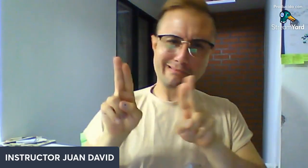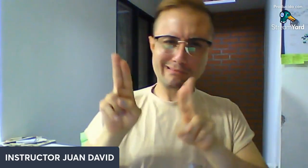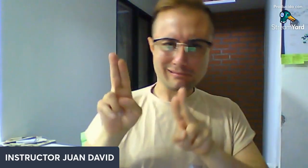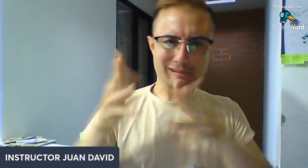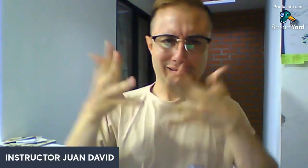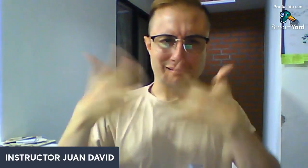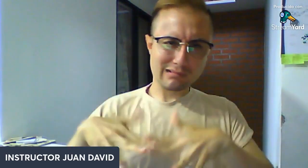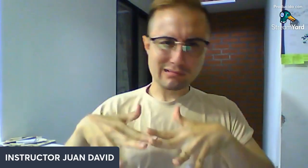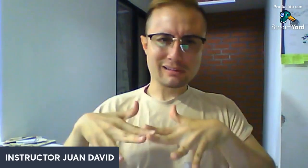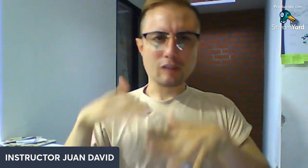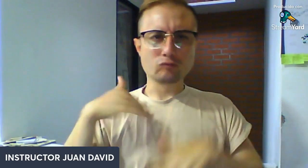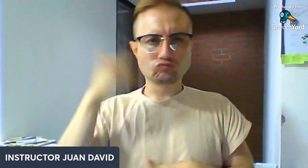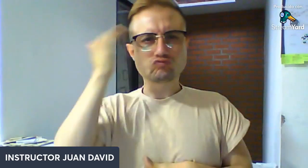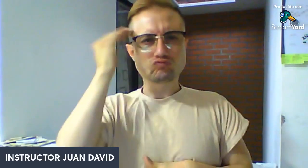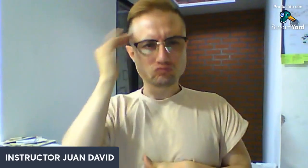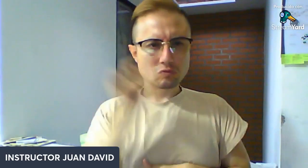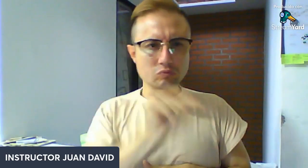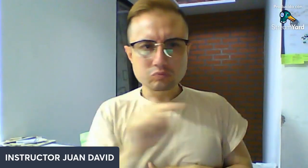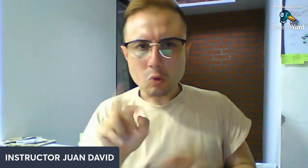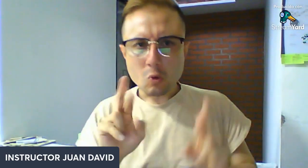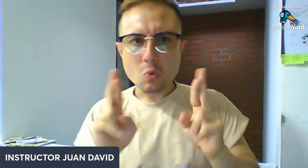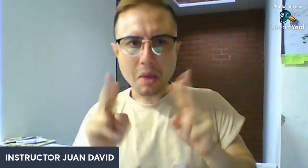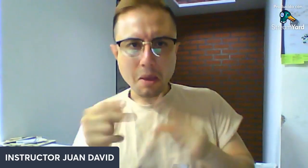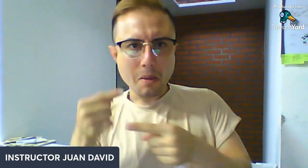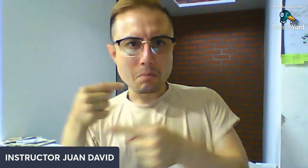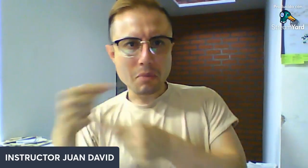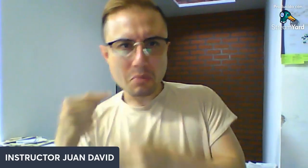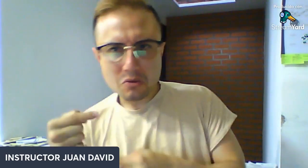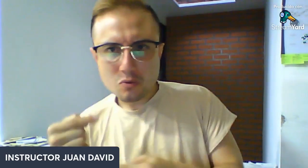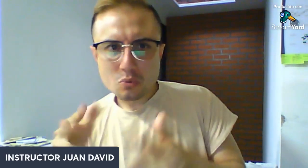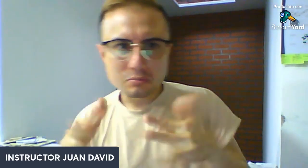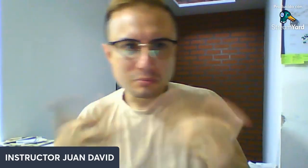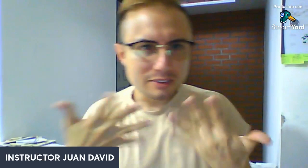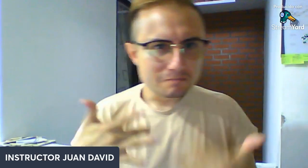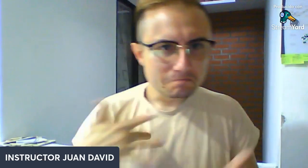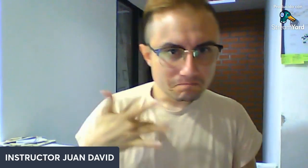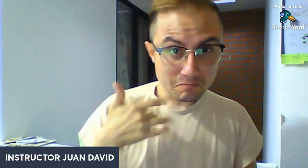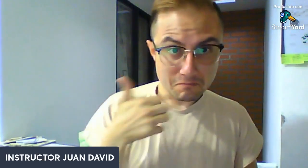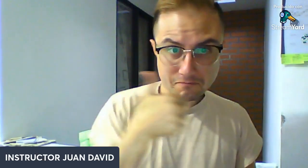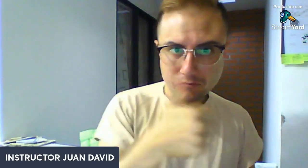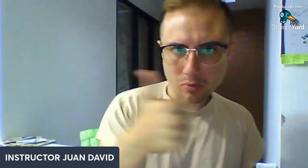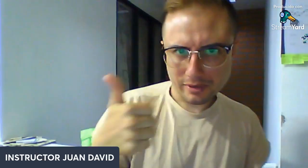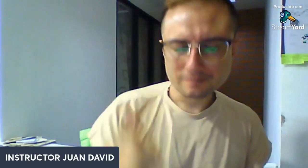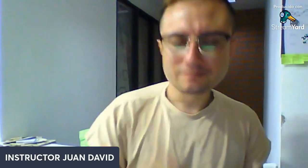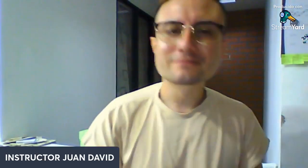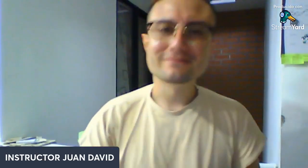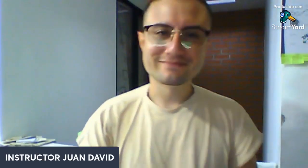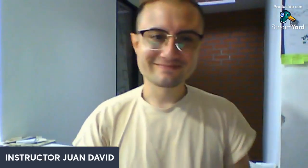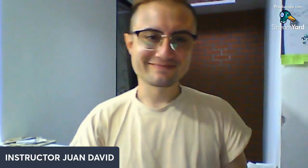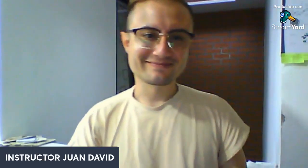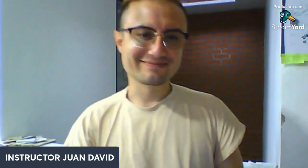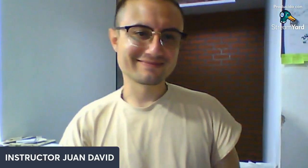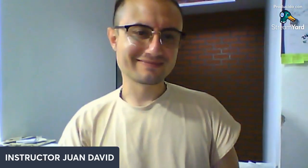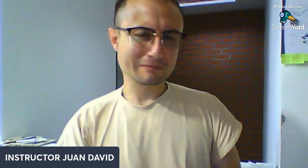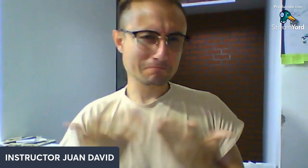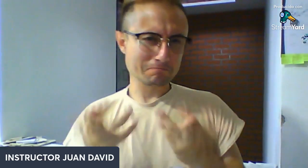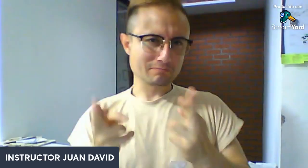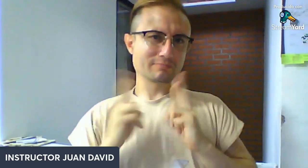vez muchos de ustedes estarán con problemas de señal. Yo sé que pues, puede suceder, pero quisiera verlos en los comentarios,